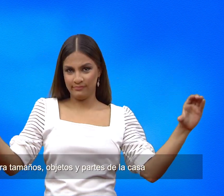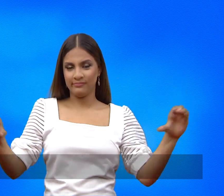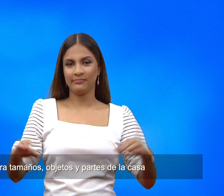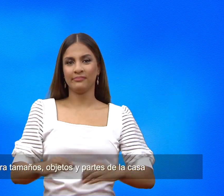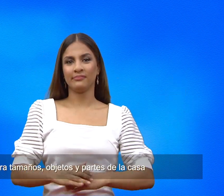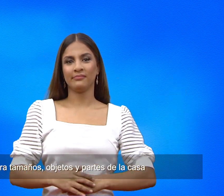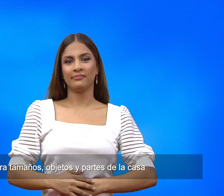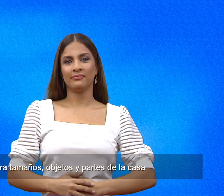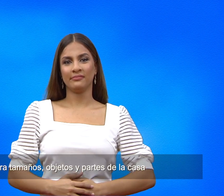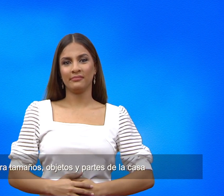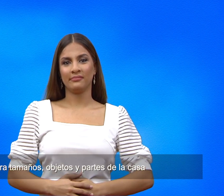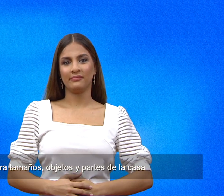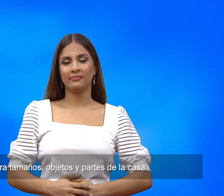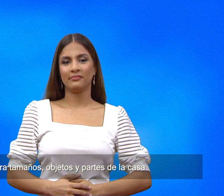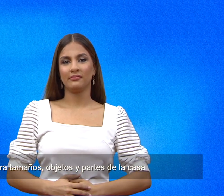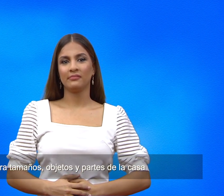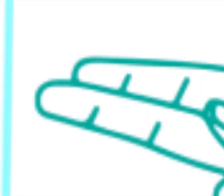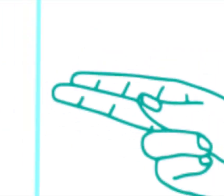y partes de la casa